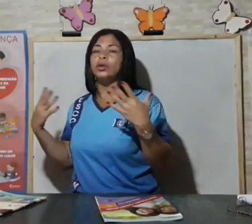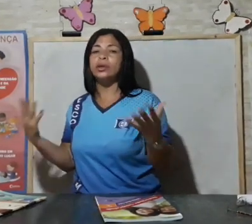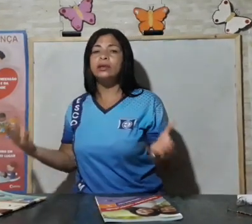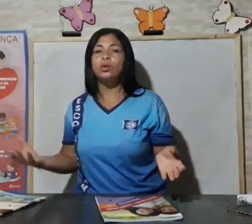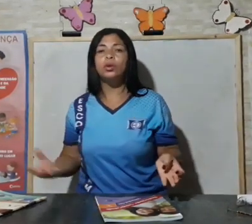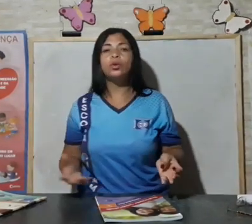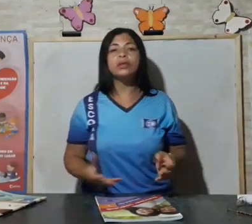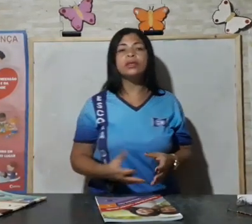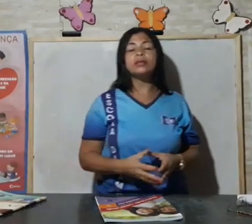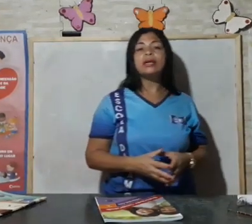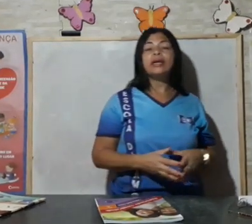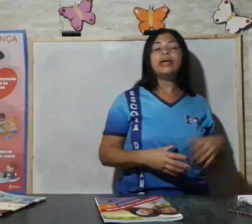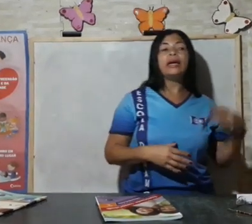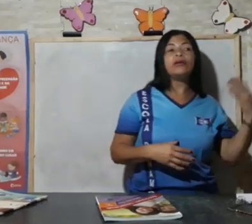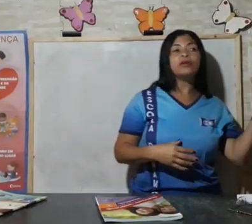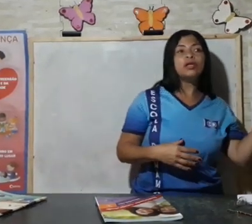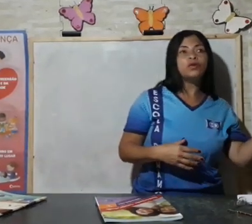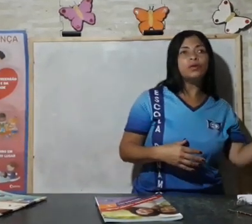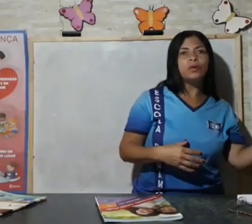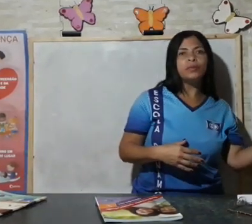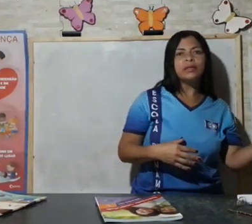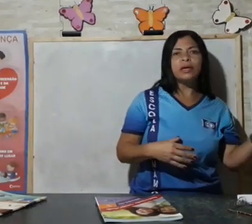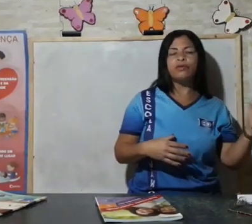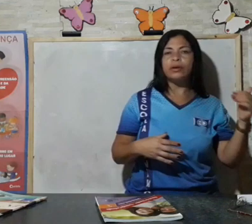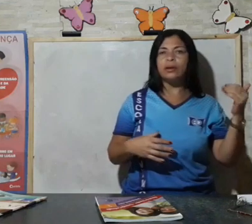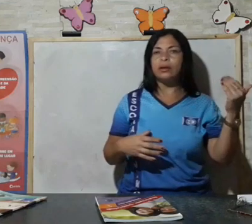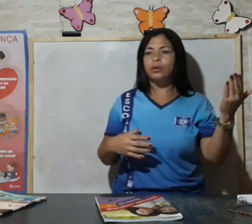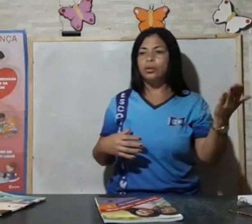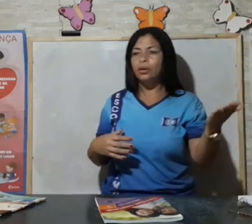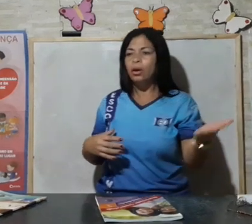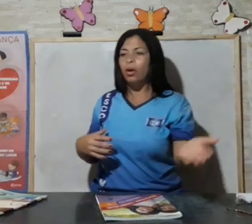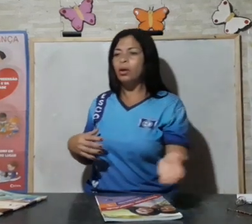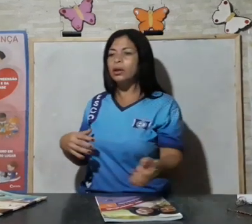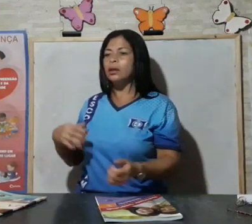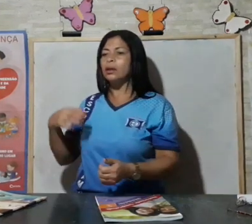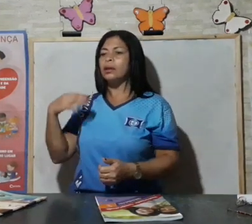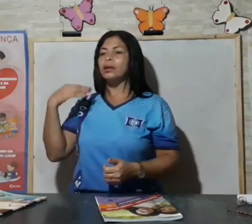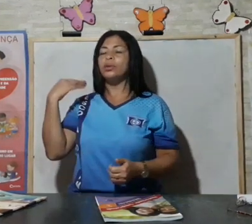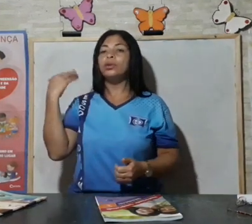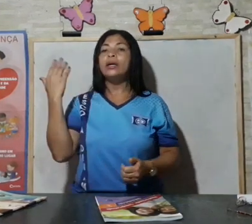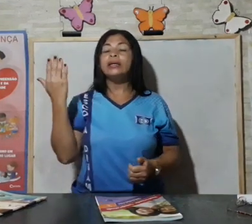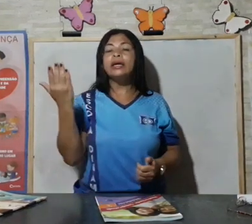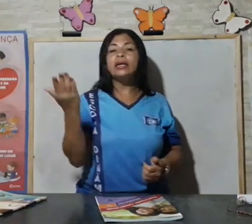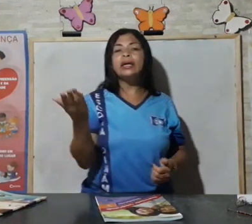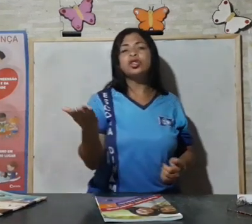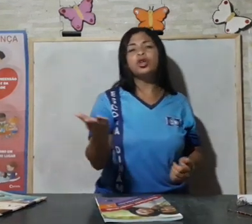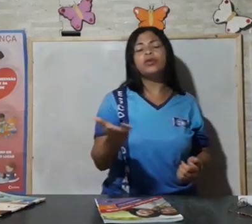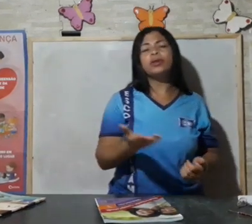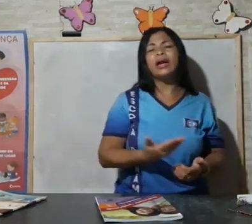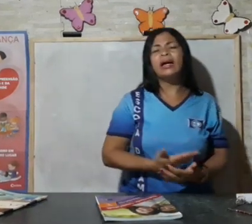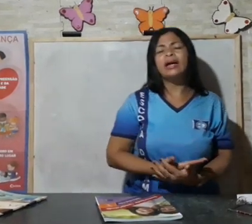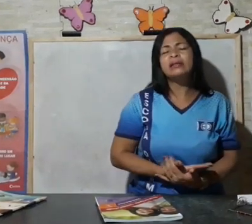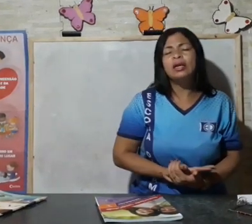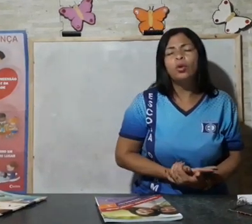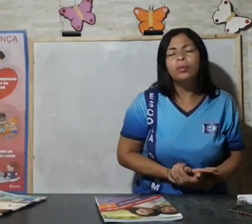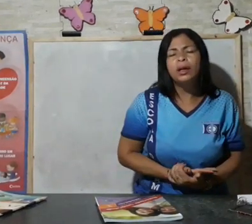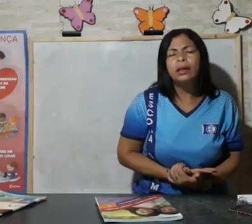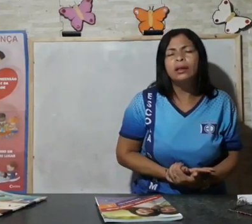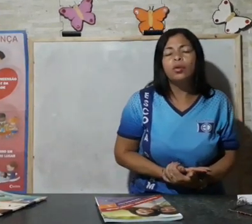outras coisas. E ali vocês vão observando, olhando. Tem crianças que vão estar lá sem comida, com